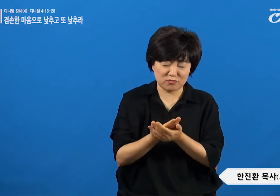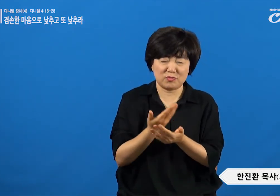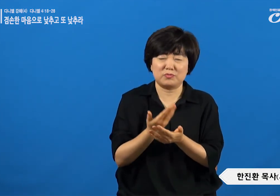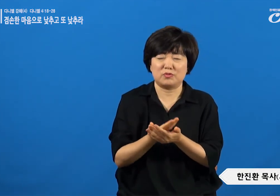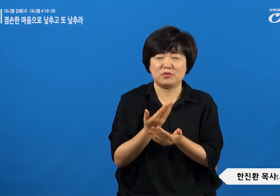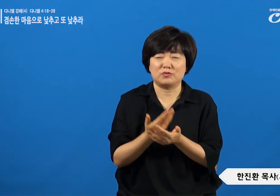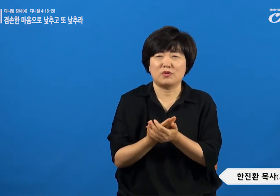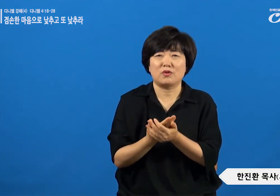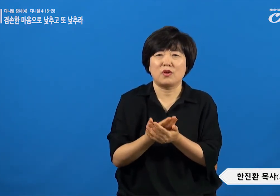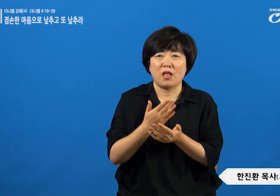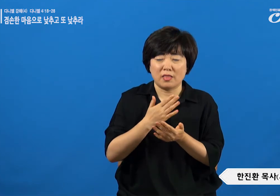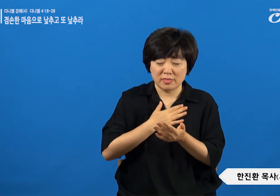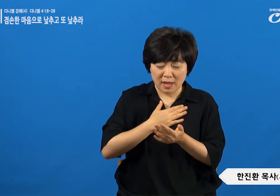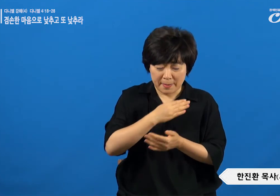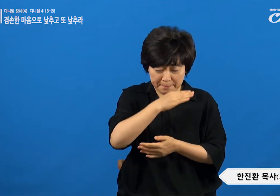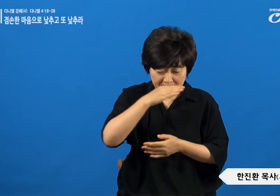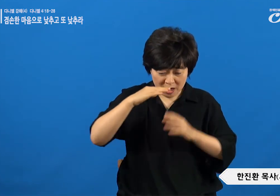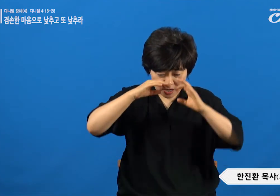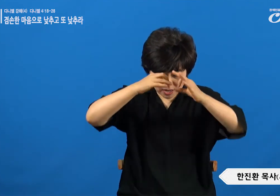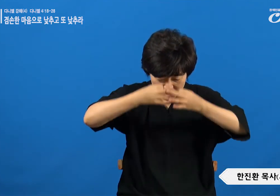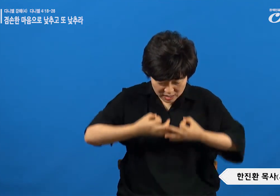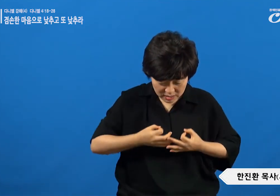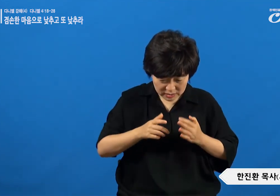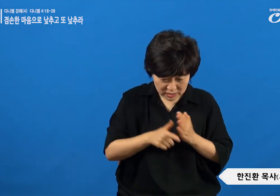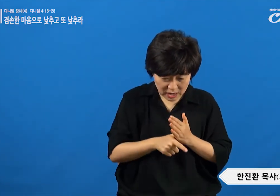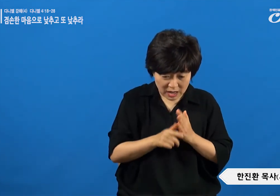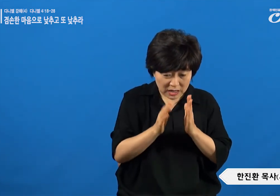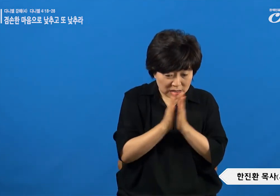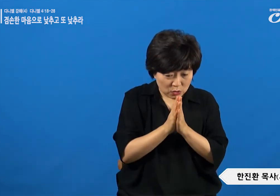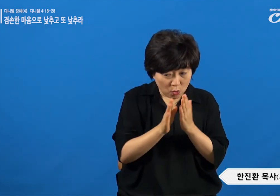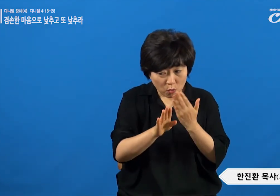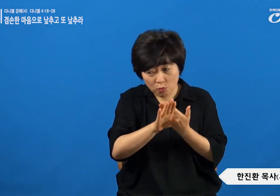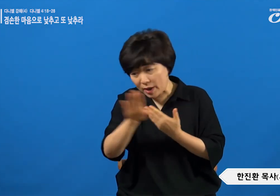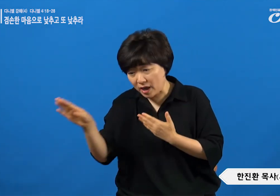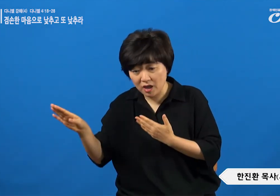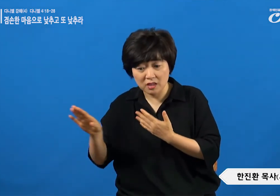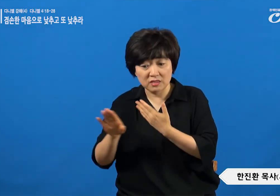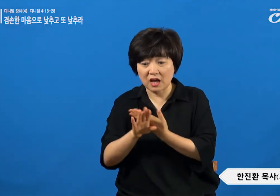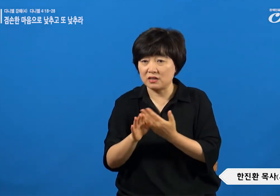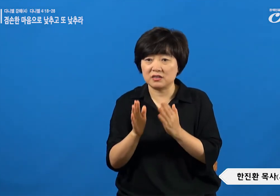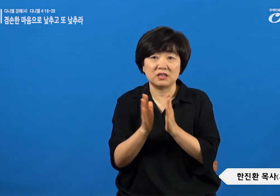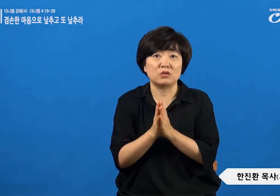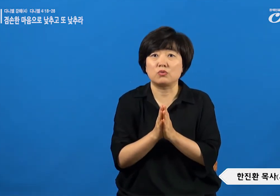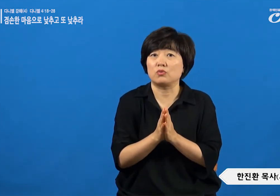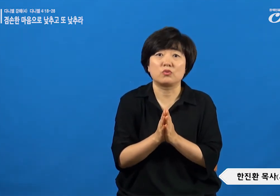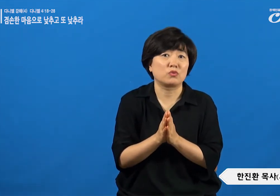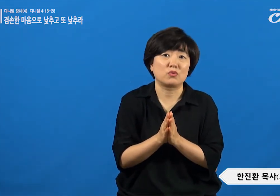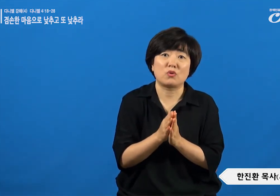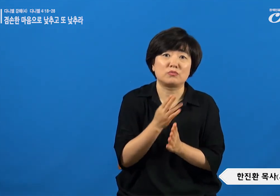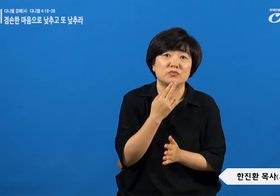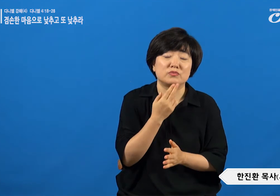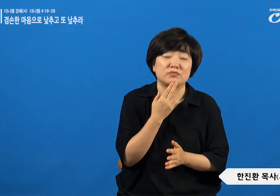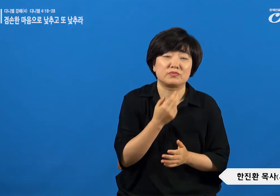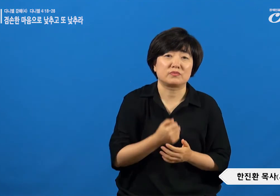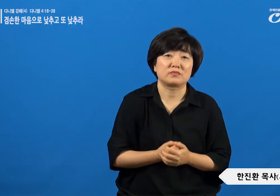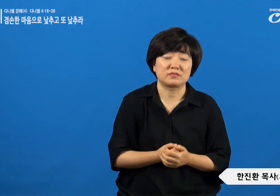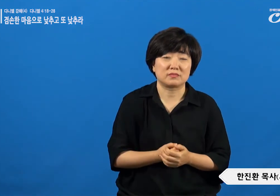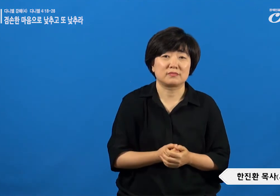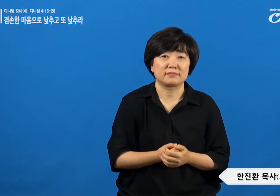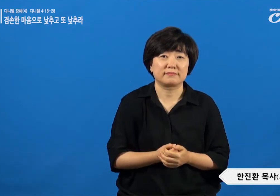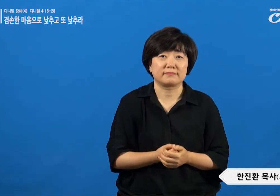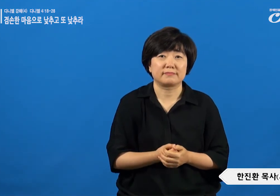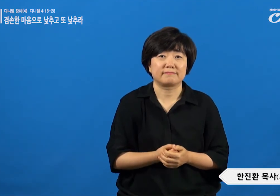여겨주소서. 내 실상을 바로 볼 때에 그 기도 외에 다른 무슨 기도를 드릴 수 있겠습니까?